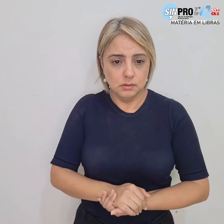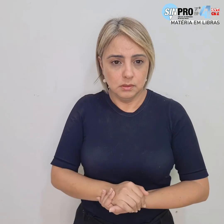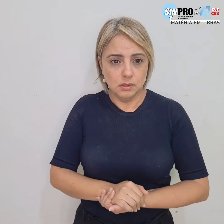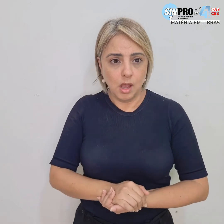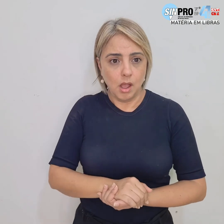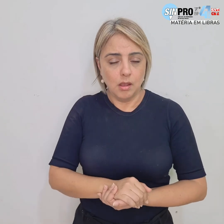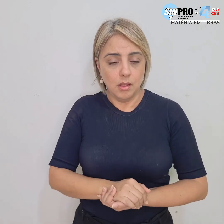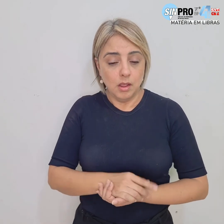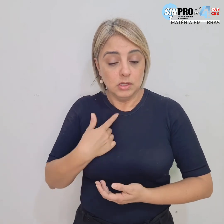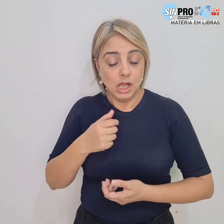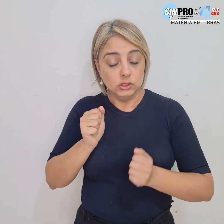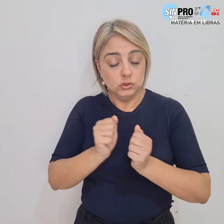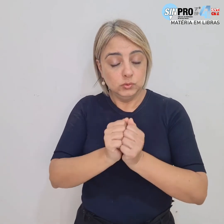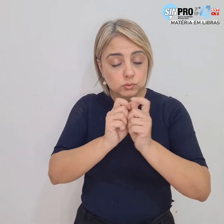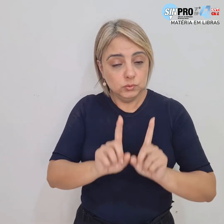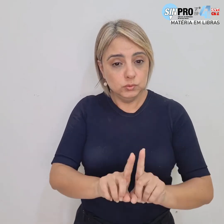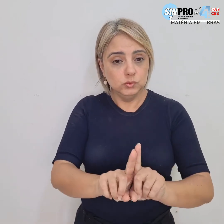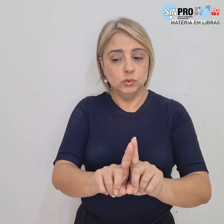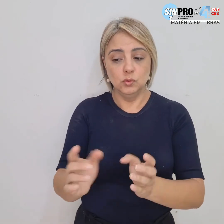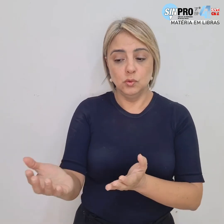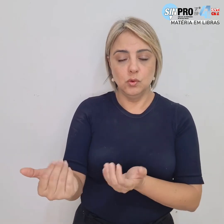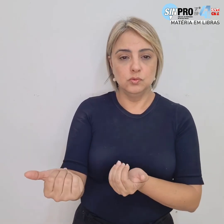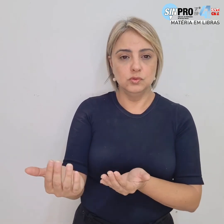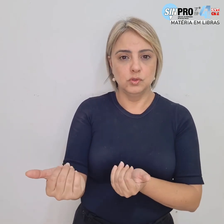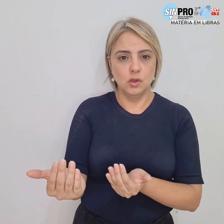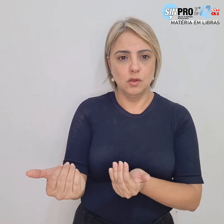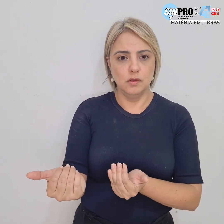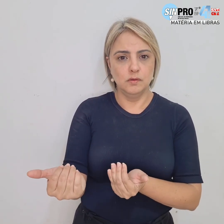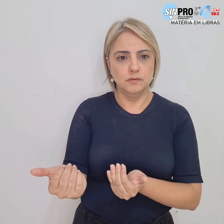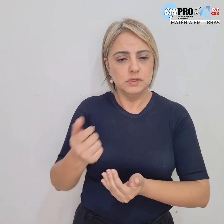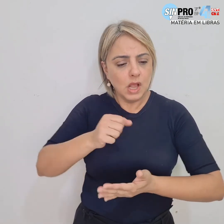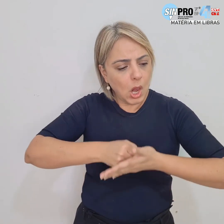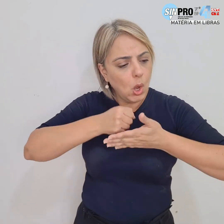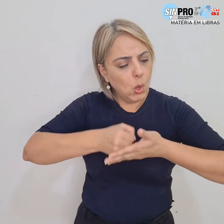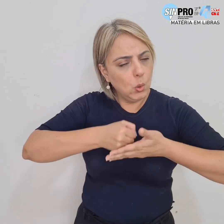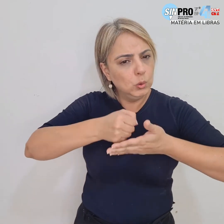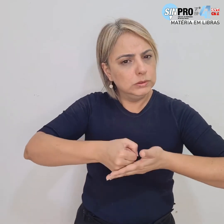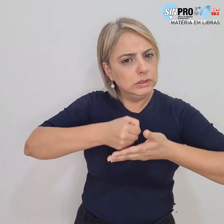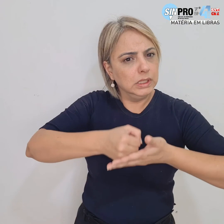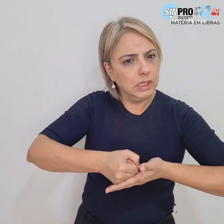estar ao lado da juventude para lutar por uma maior inclusão,